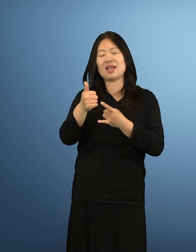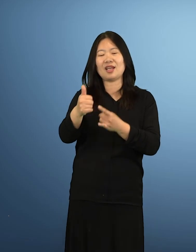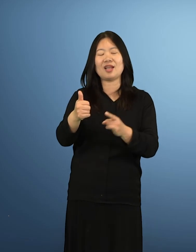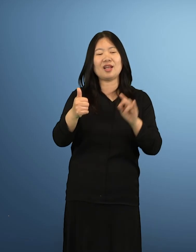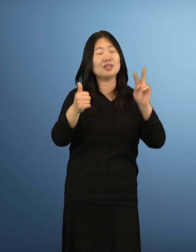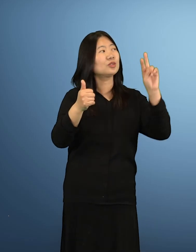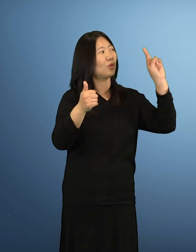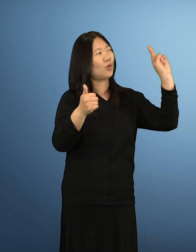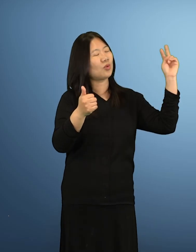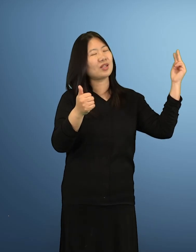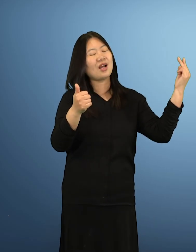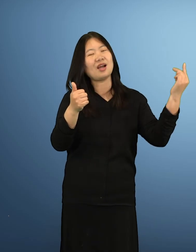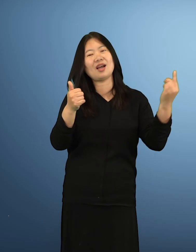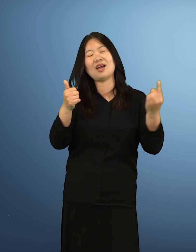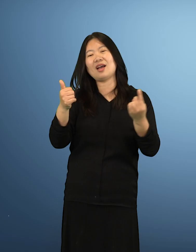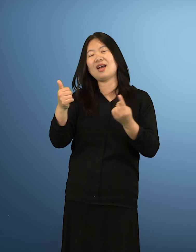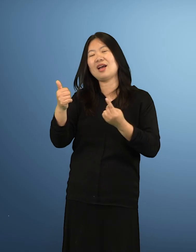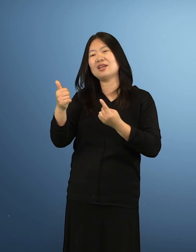여호와께